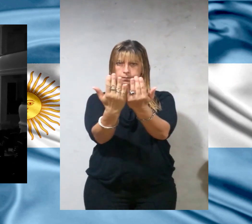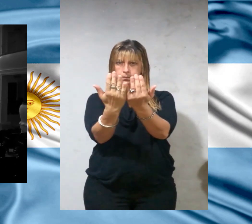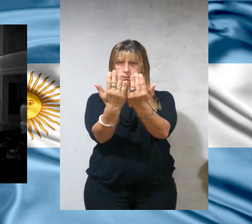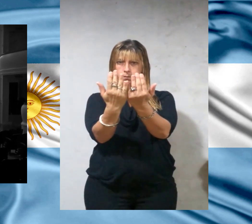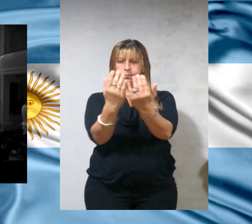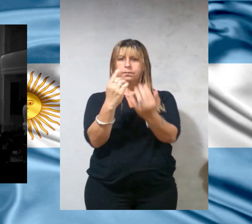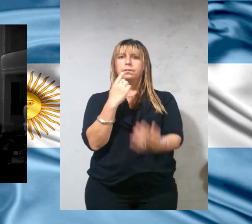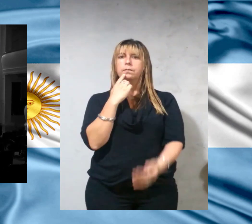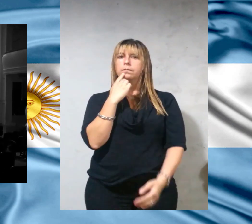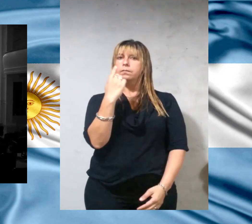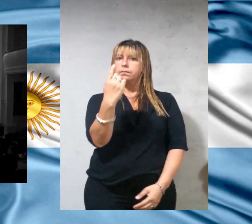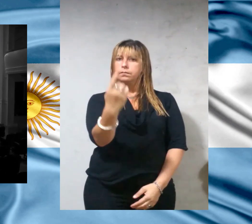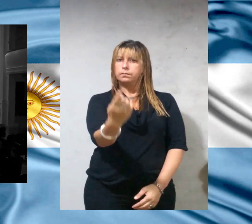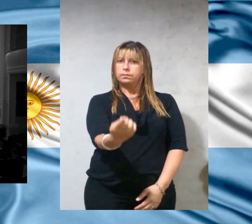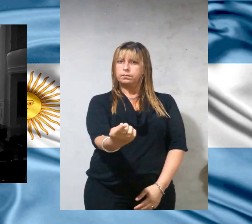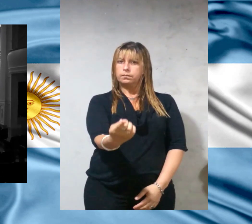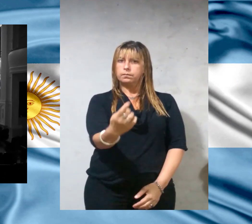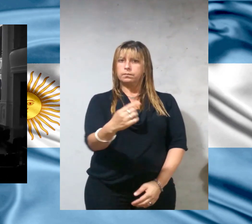del mundo